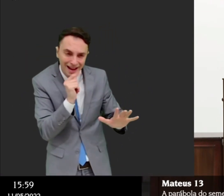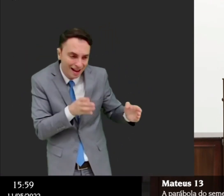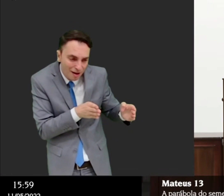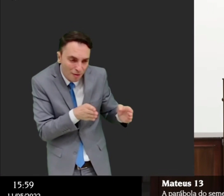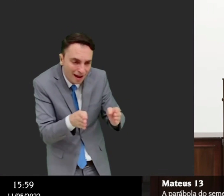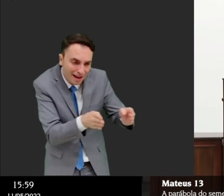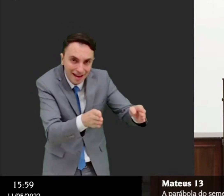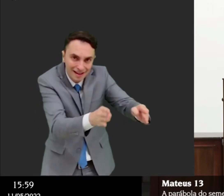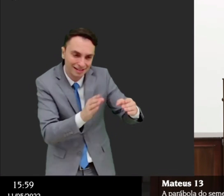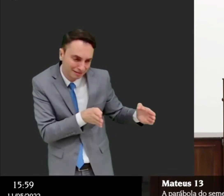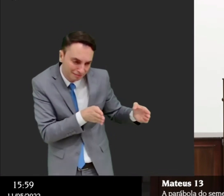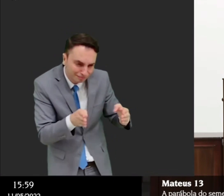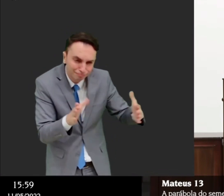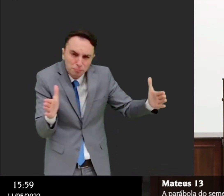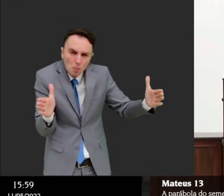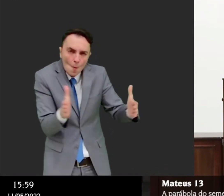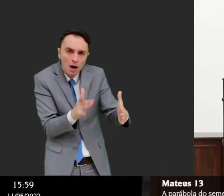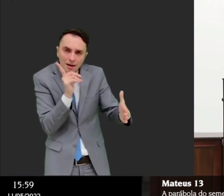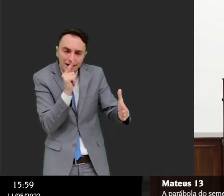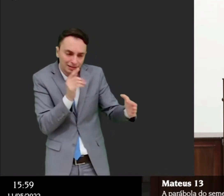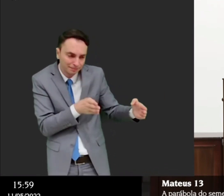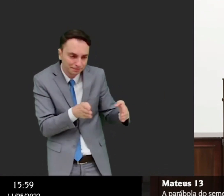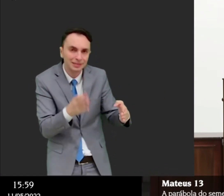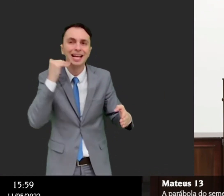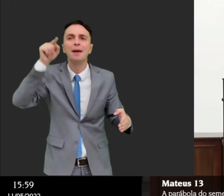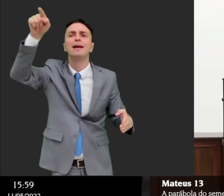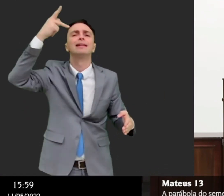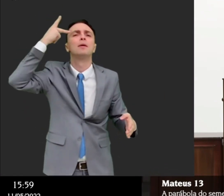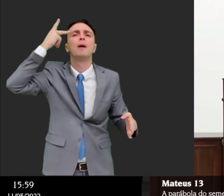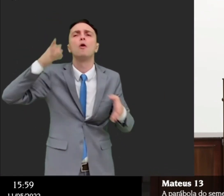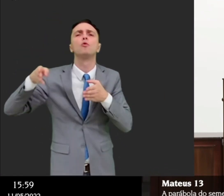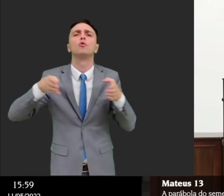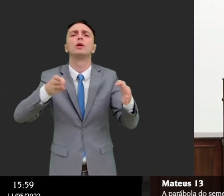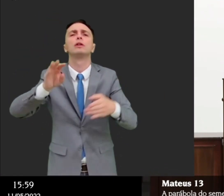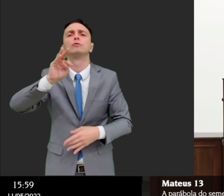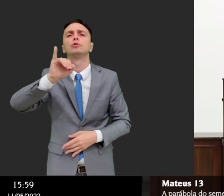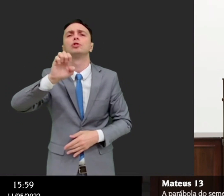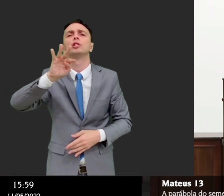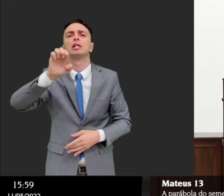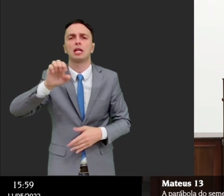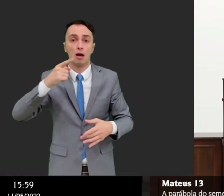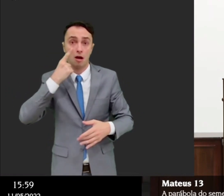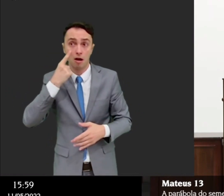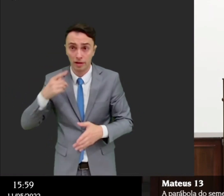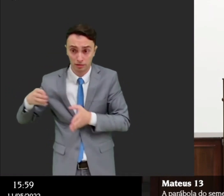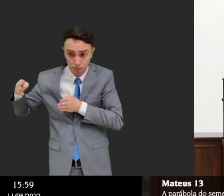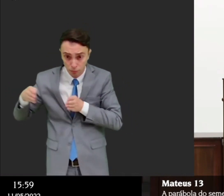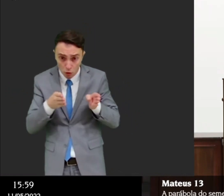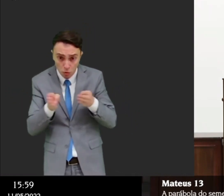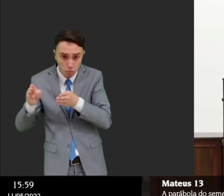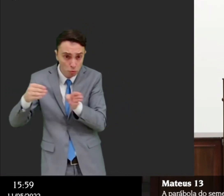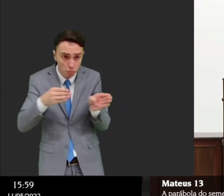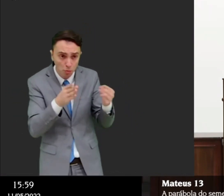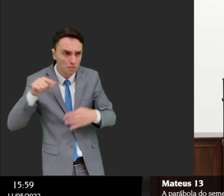esse rio que passa por aí, ó, aqui aí o Tietê, vai ver, vai acompanhando ele, vai ver onde ele vai. Ele vai lá no